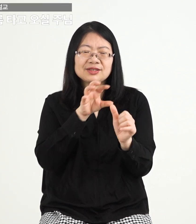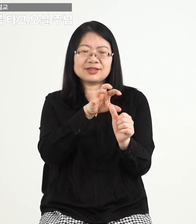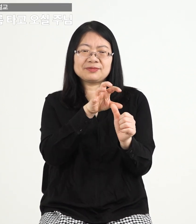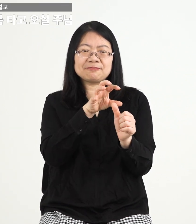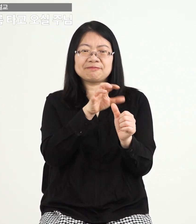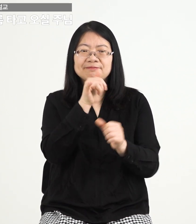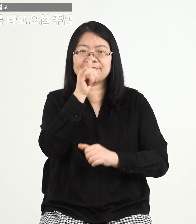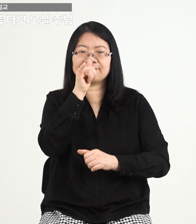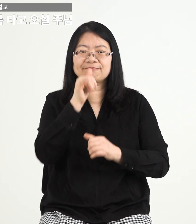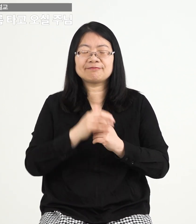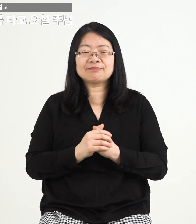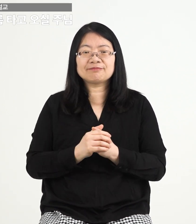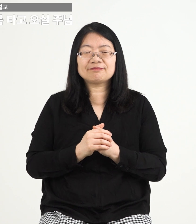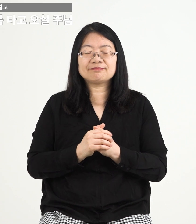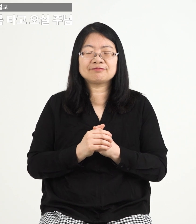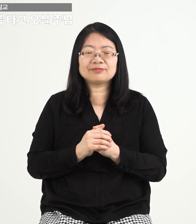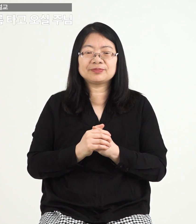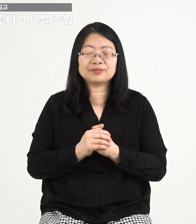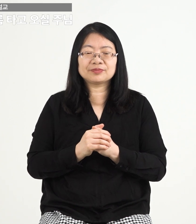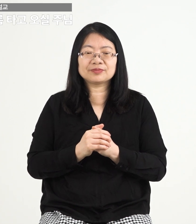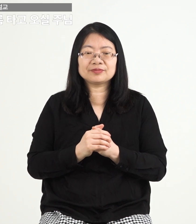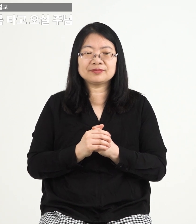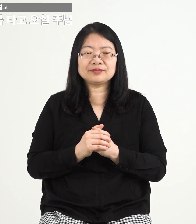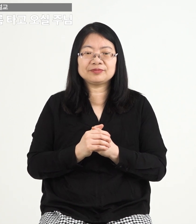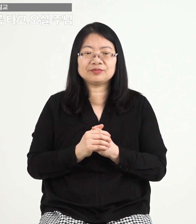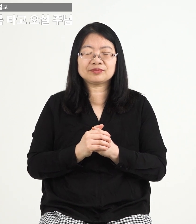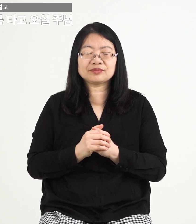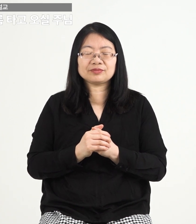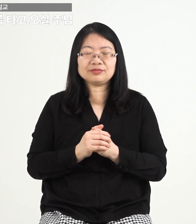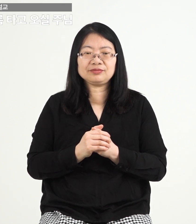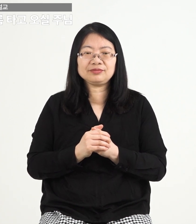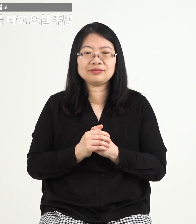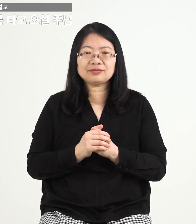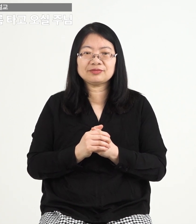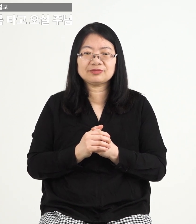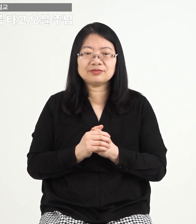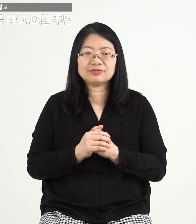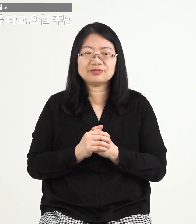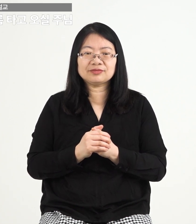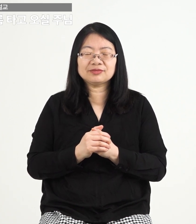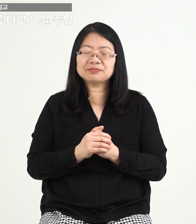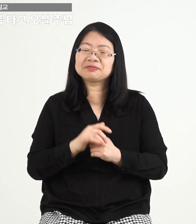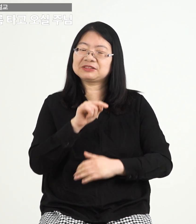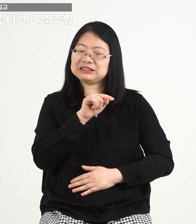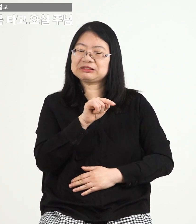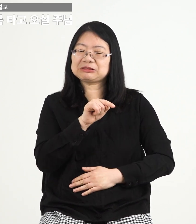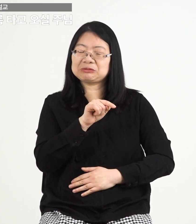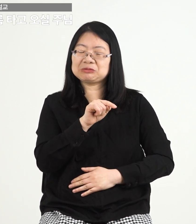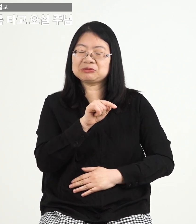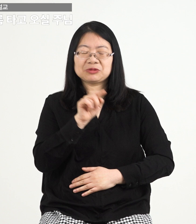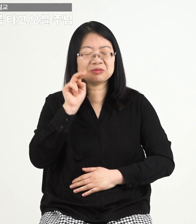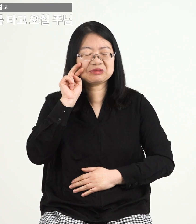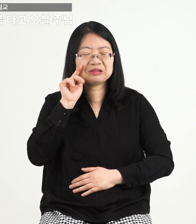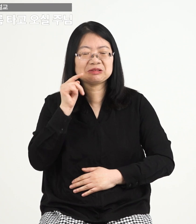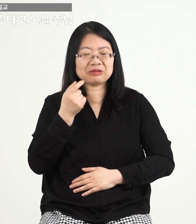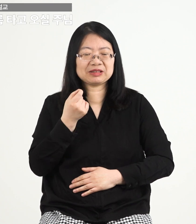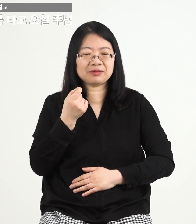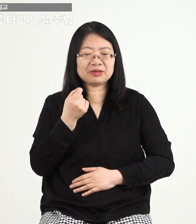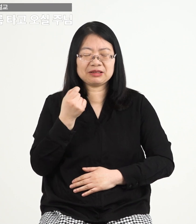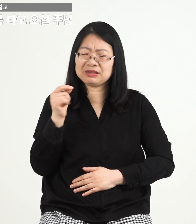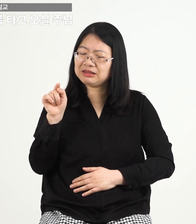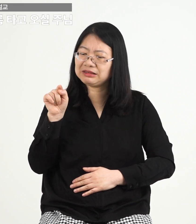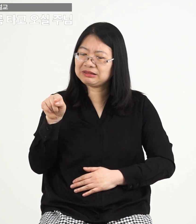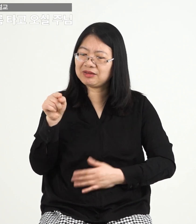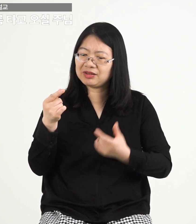책망합니다. 첫째는 이 부분은 이 지점에서 틀렸다. 이 부분은